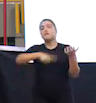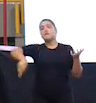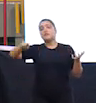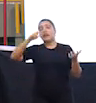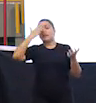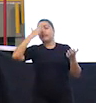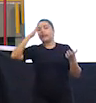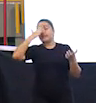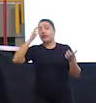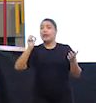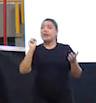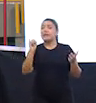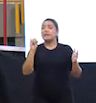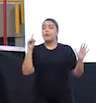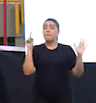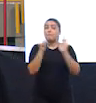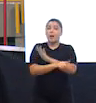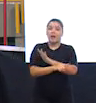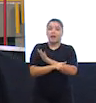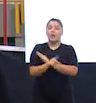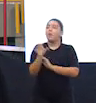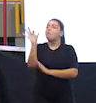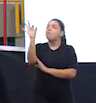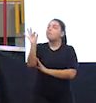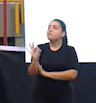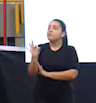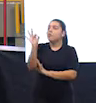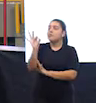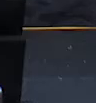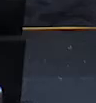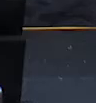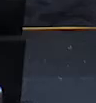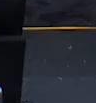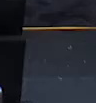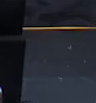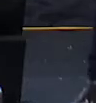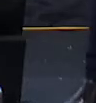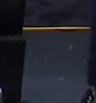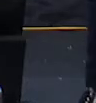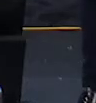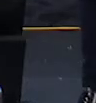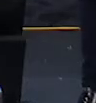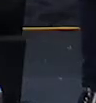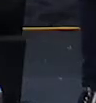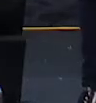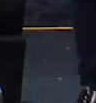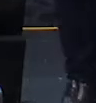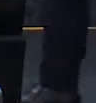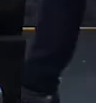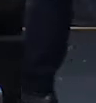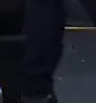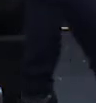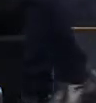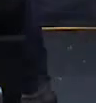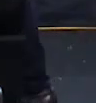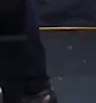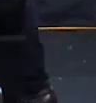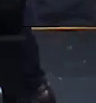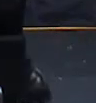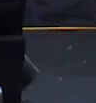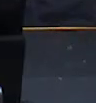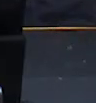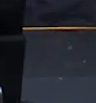entendessem que quando eu pergunto o percentual de homens, é como se eu perguntasse